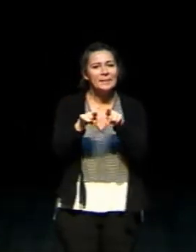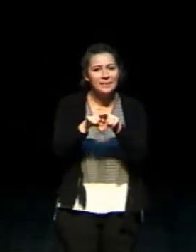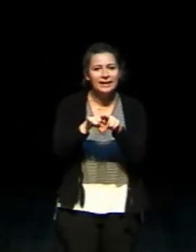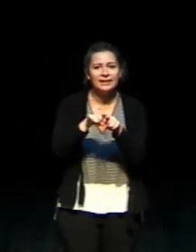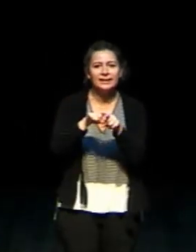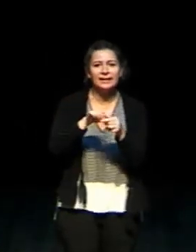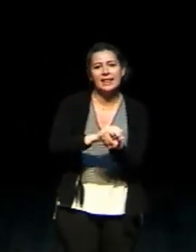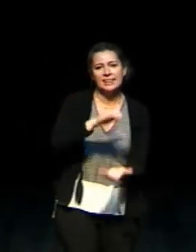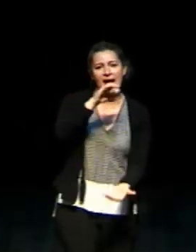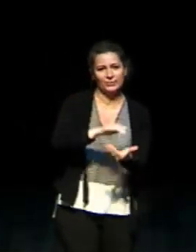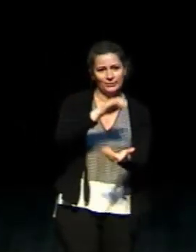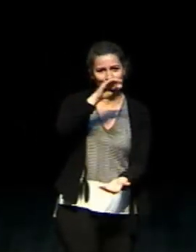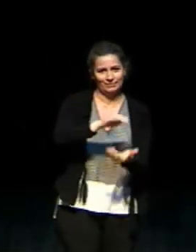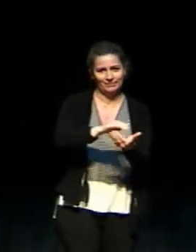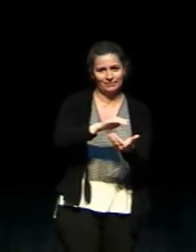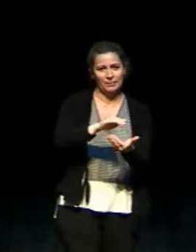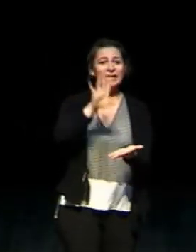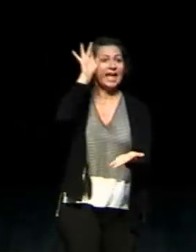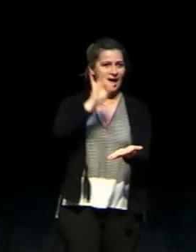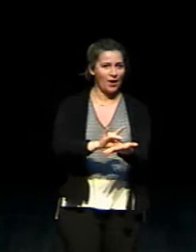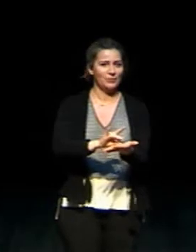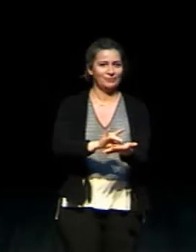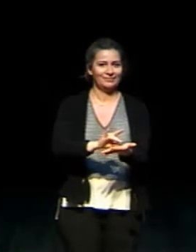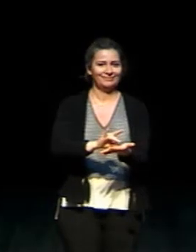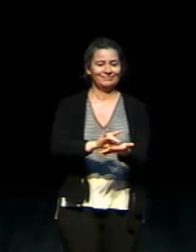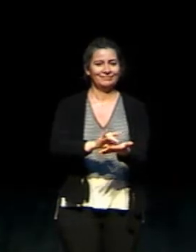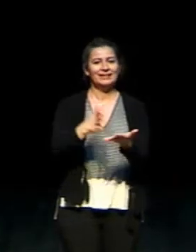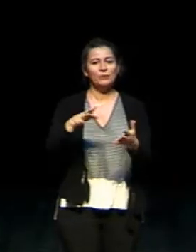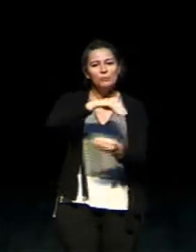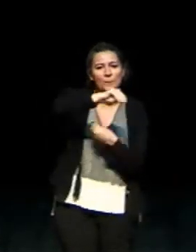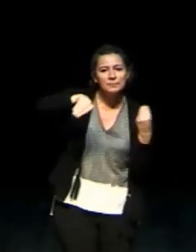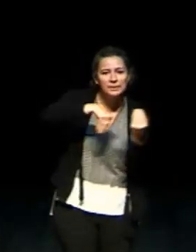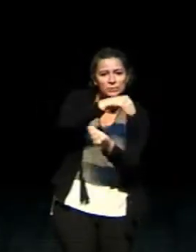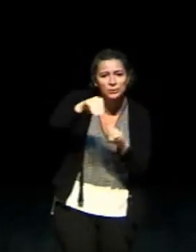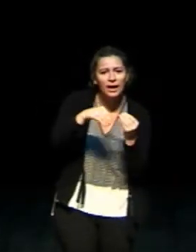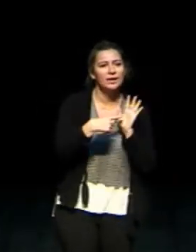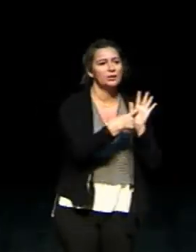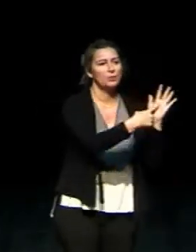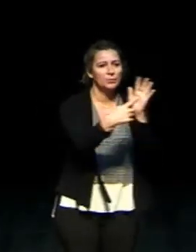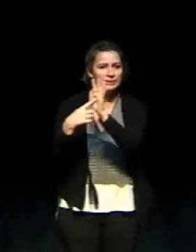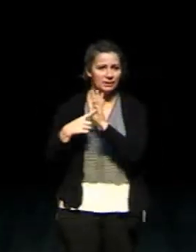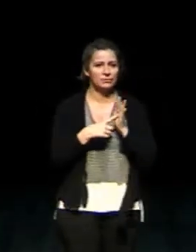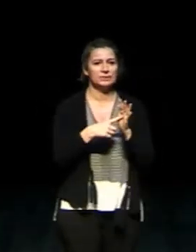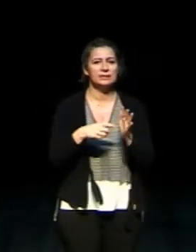teoricamente, trazer o embasamento teórico, mas eu vou mostrando um pouco dos meus dados, que fazem parte da vida real,